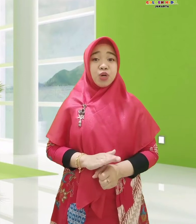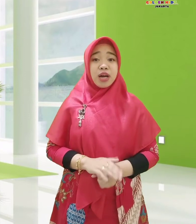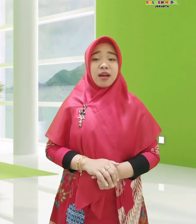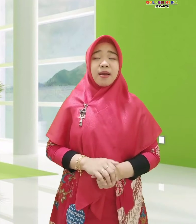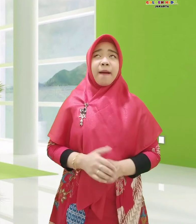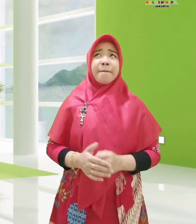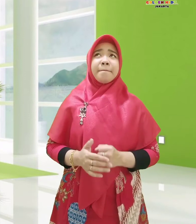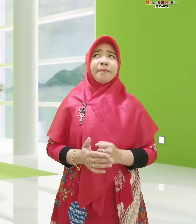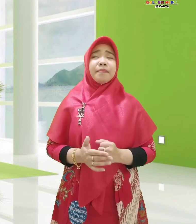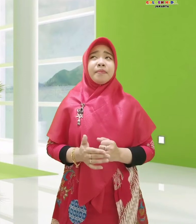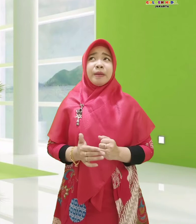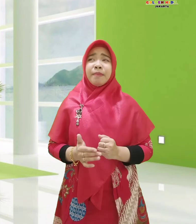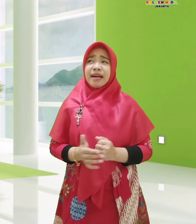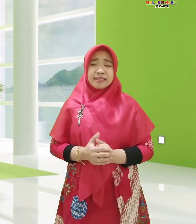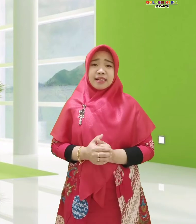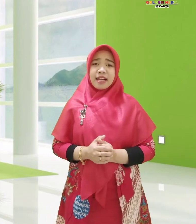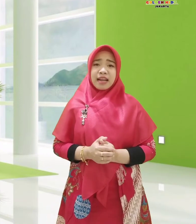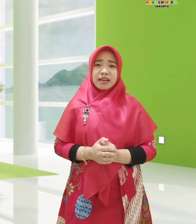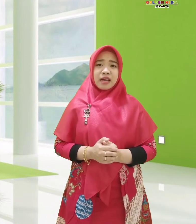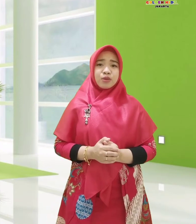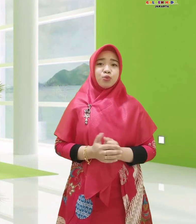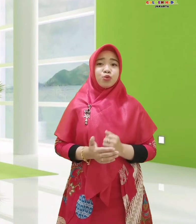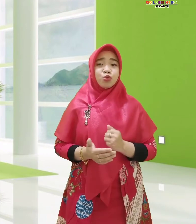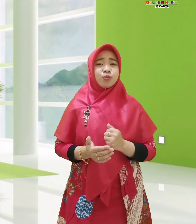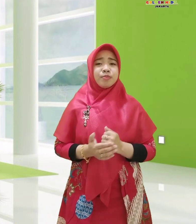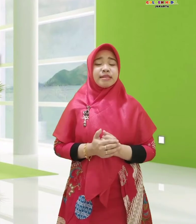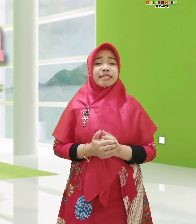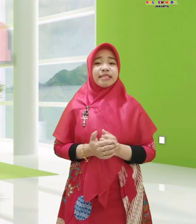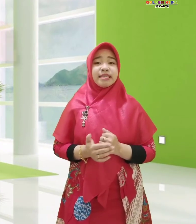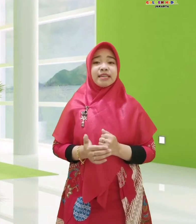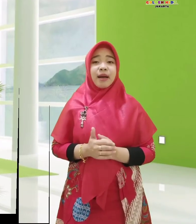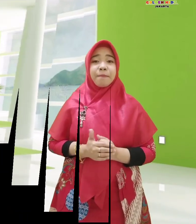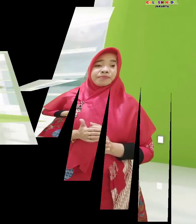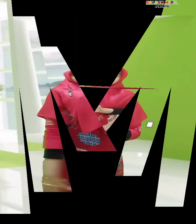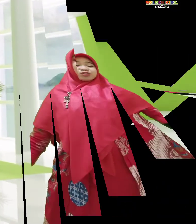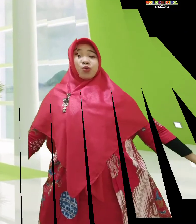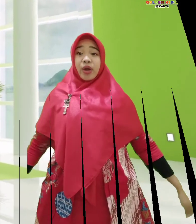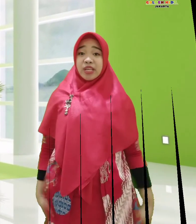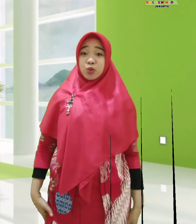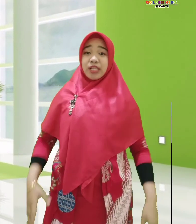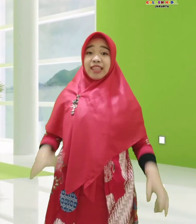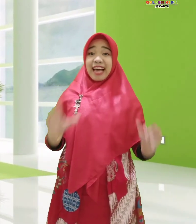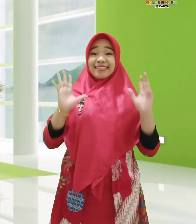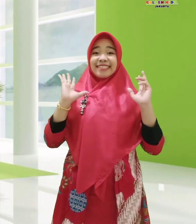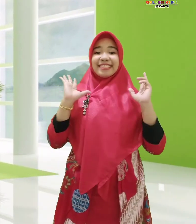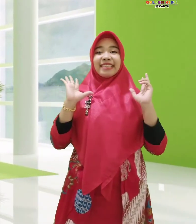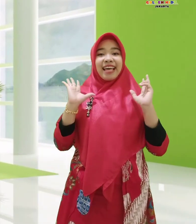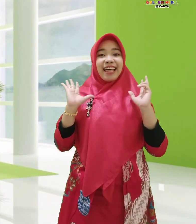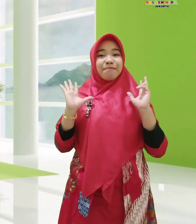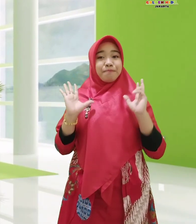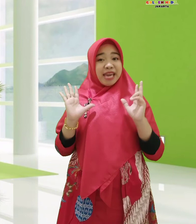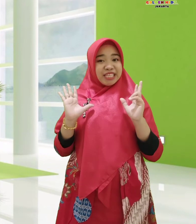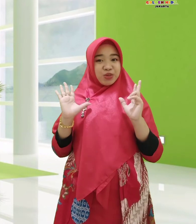juga mengajarkan anak untuk bersikap. We are going to the last magic